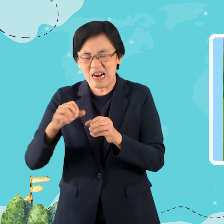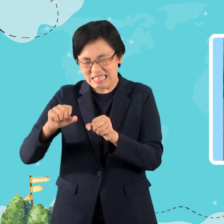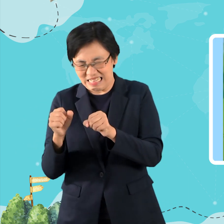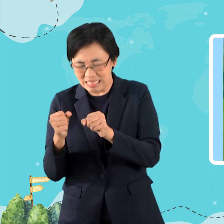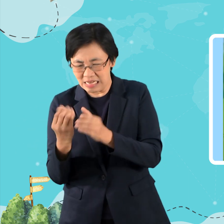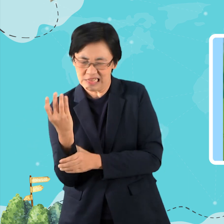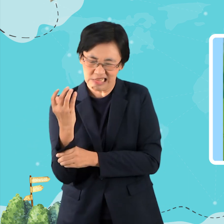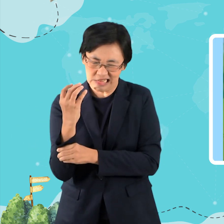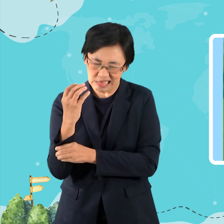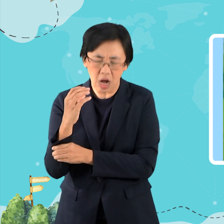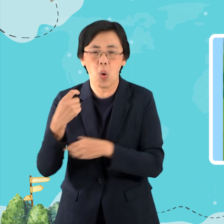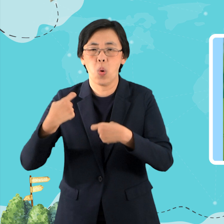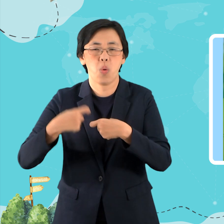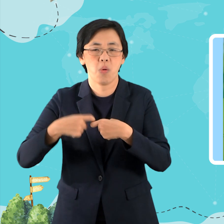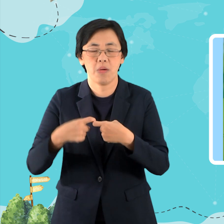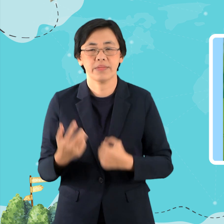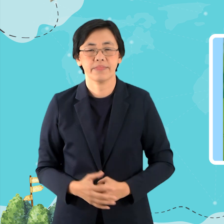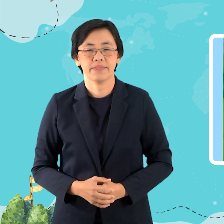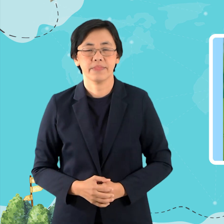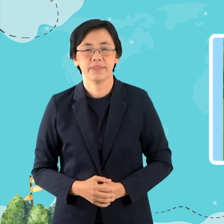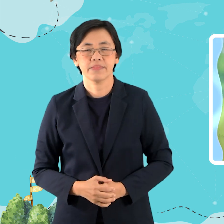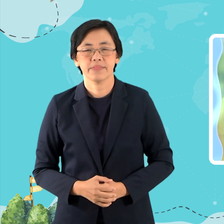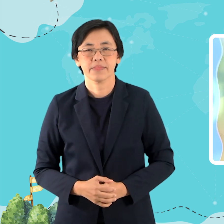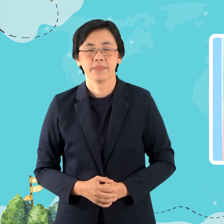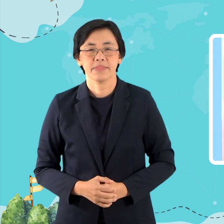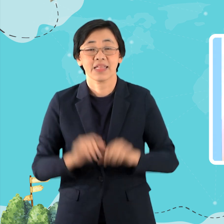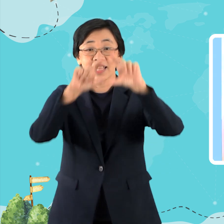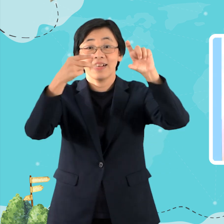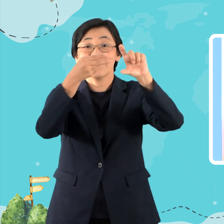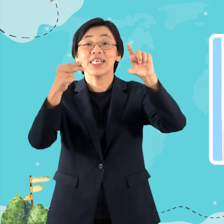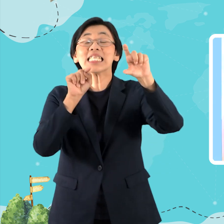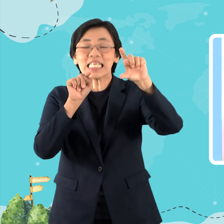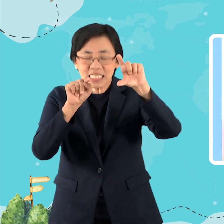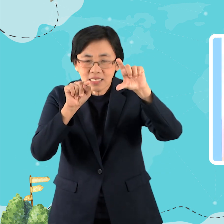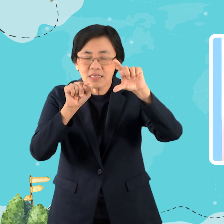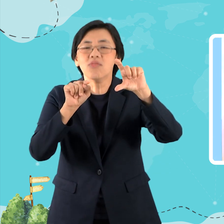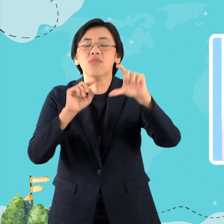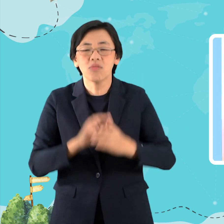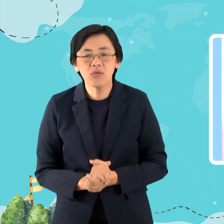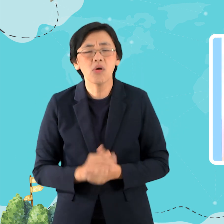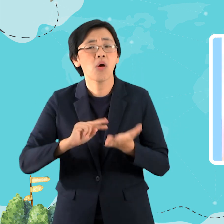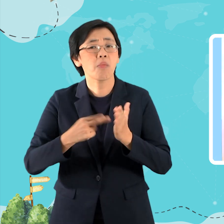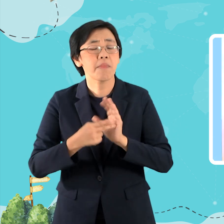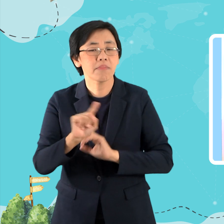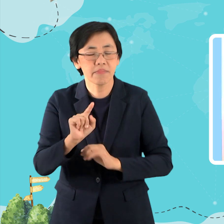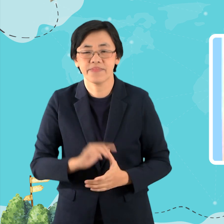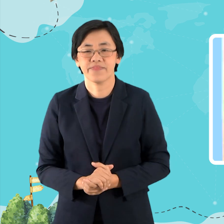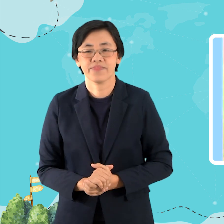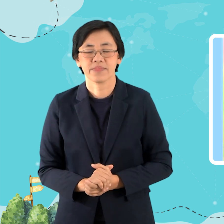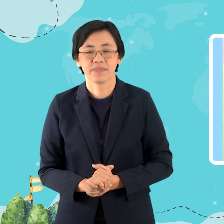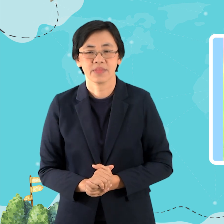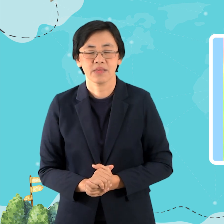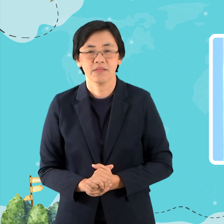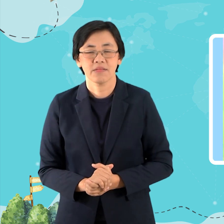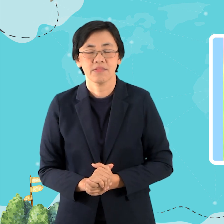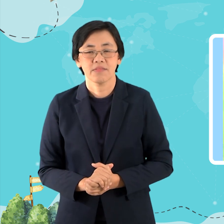ไปดัดไปทางใดก็ยากเต็มทีเลยจ๊ะ อ้อยเข้าปากช้าง หมายความว่า